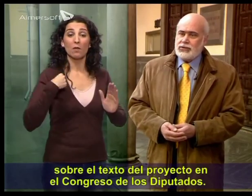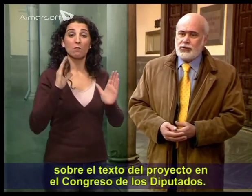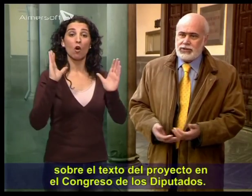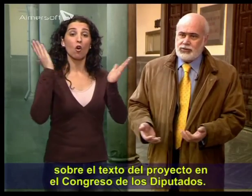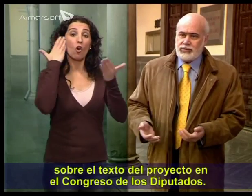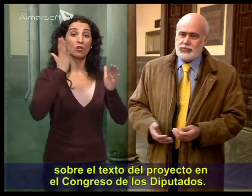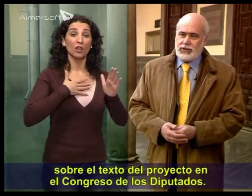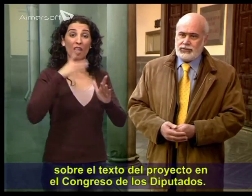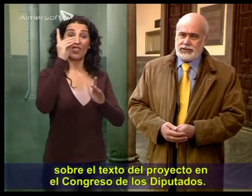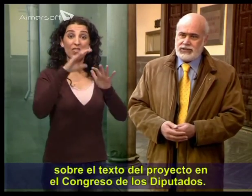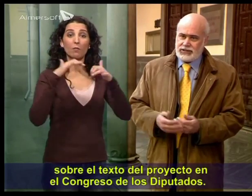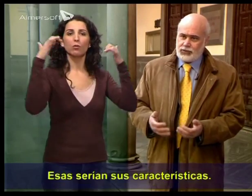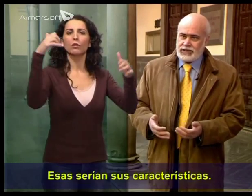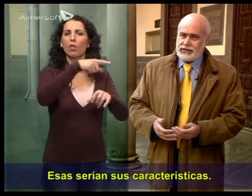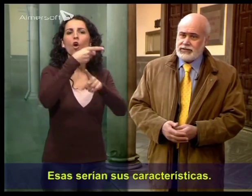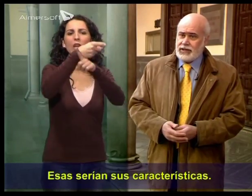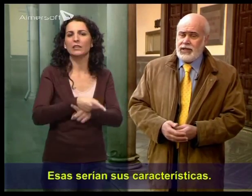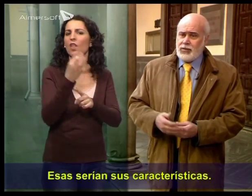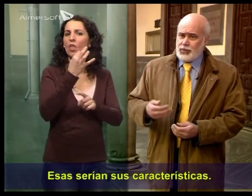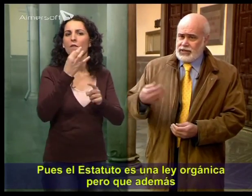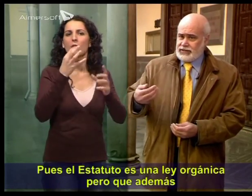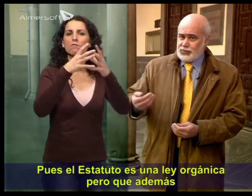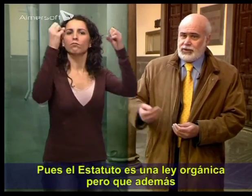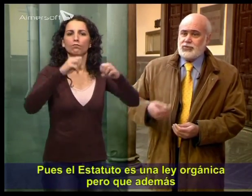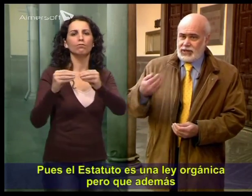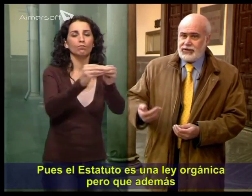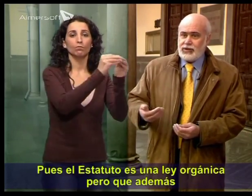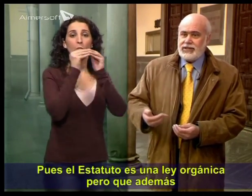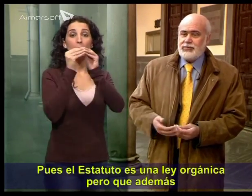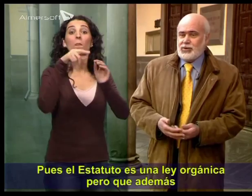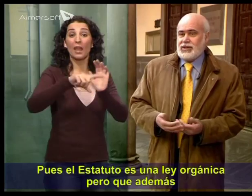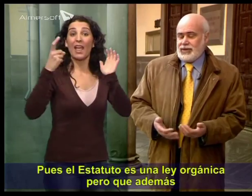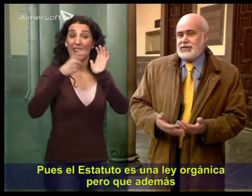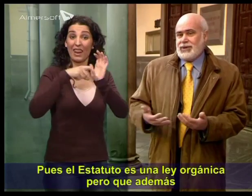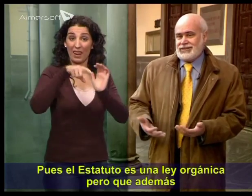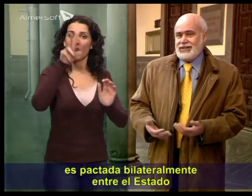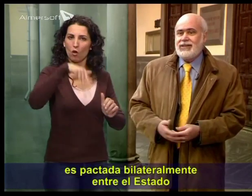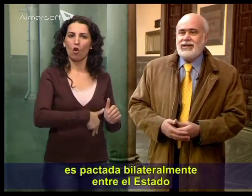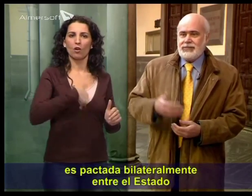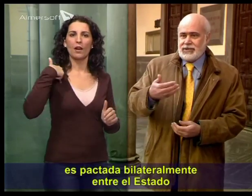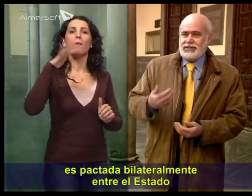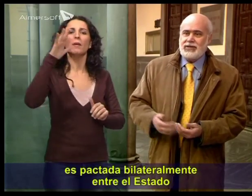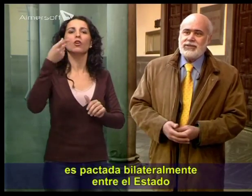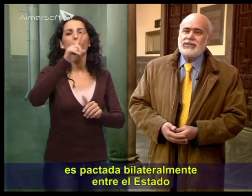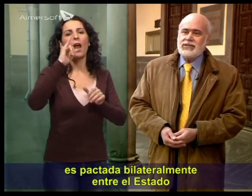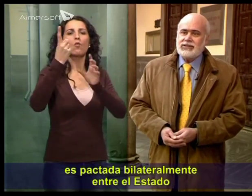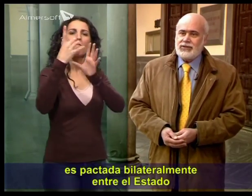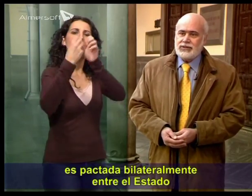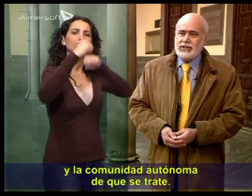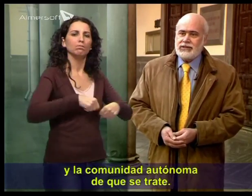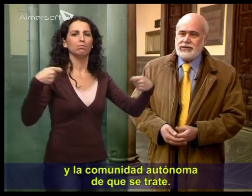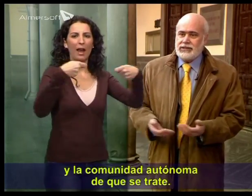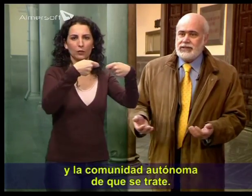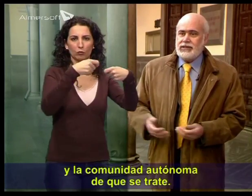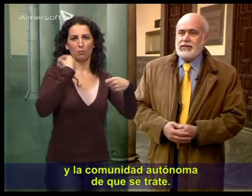del proyecto en el Congreso de los Diputados. Esa sería su característica. Pues el Estatuto es una ley orgánica, pero que además es pactada bilateralmente entre el